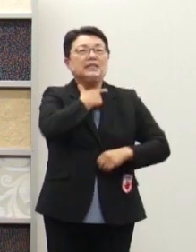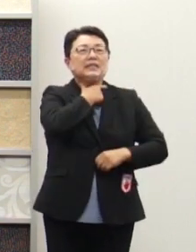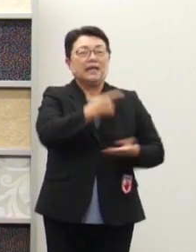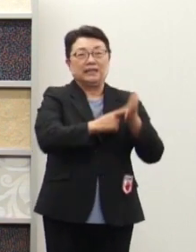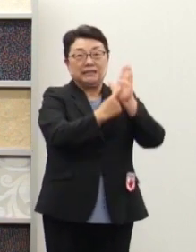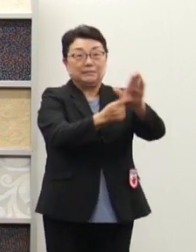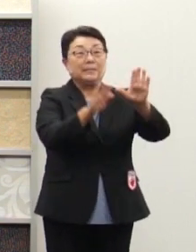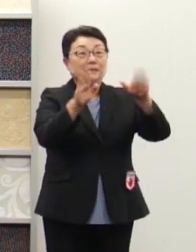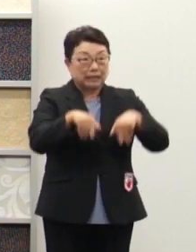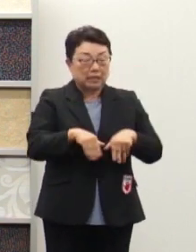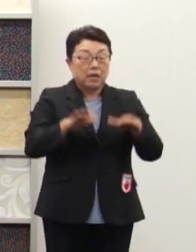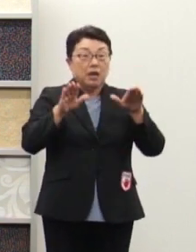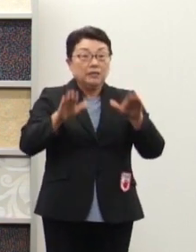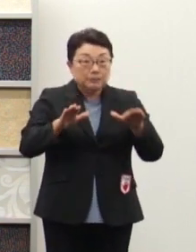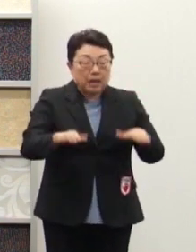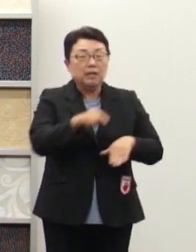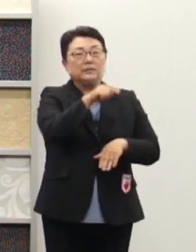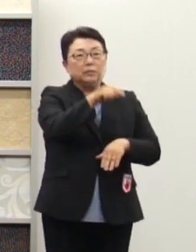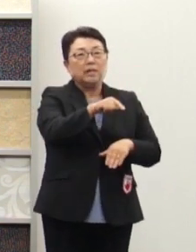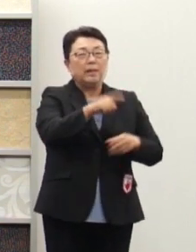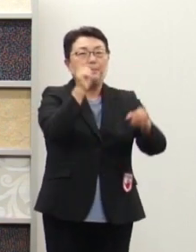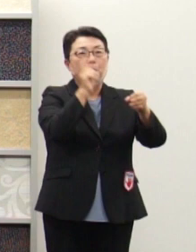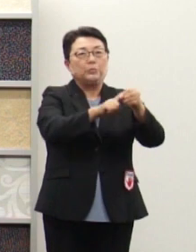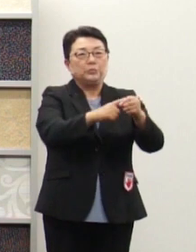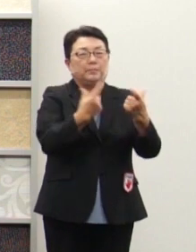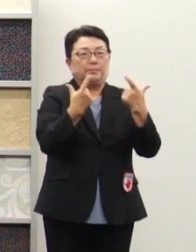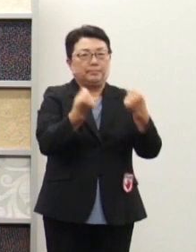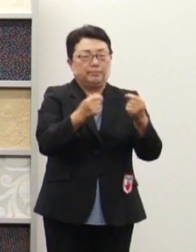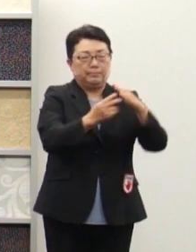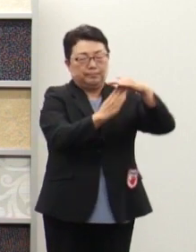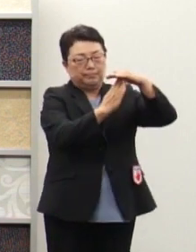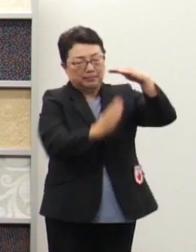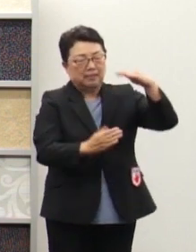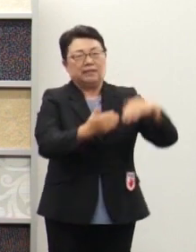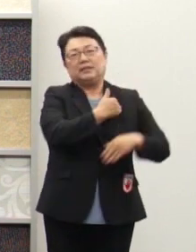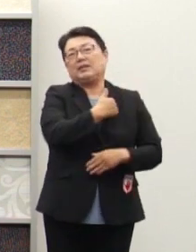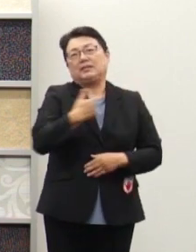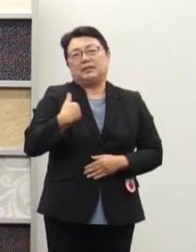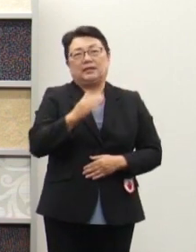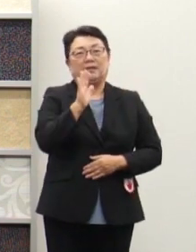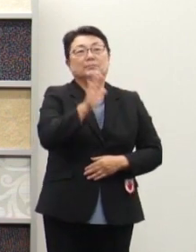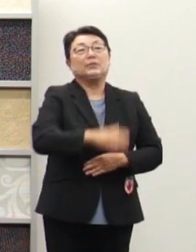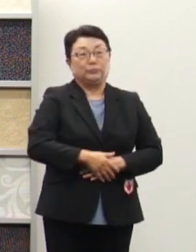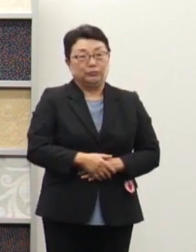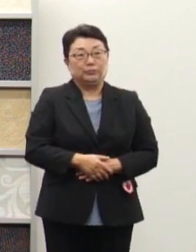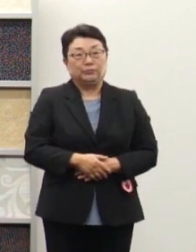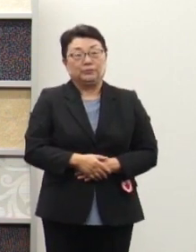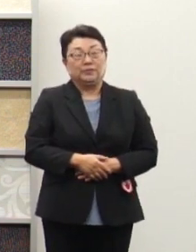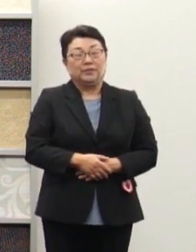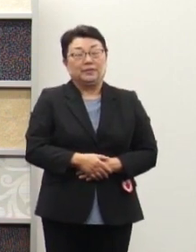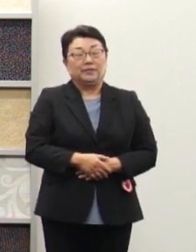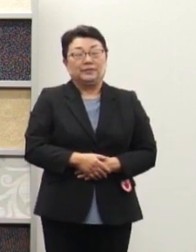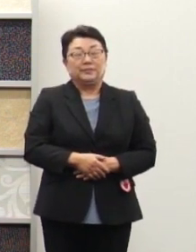申し上げました通り現時点におきましてはこの目標は達成をしております。